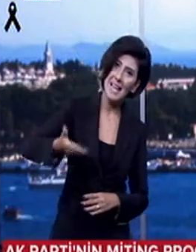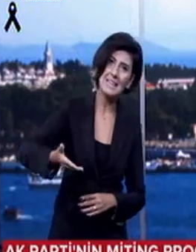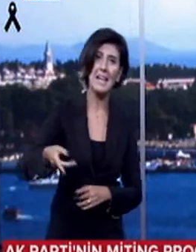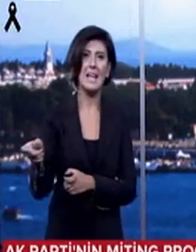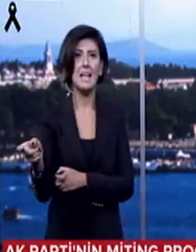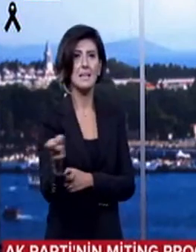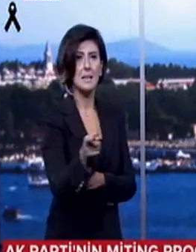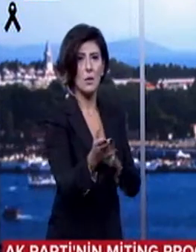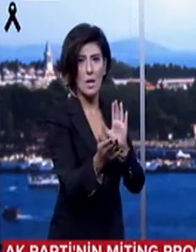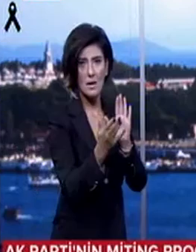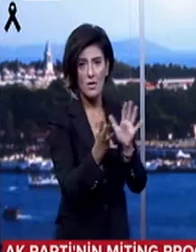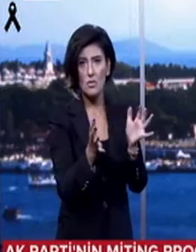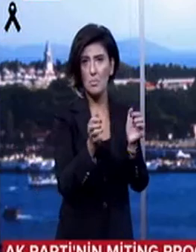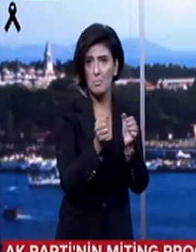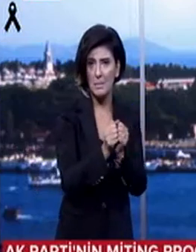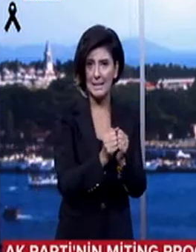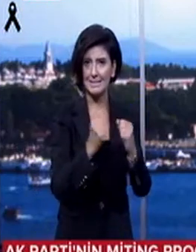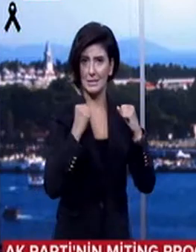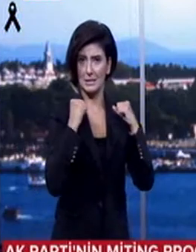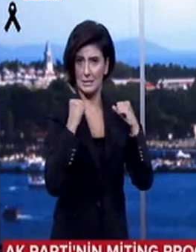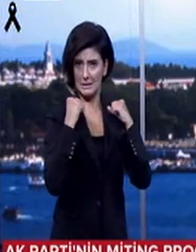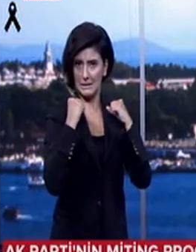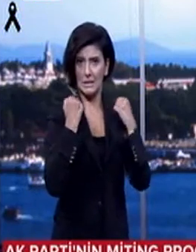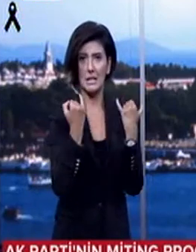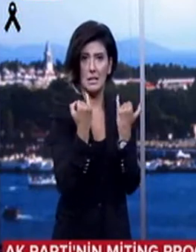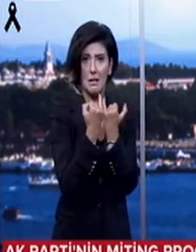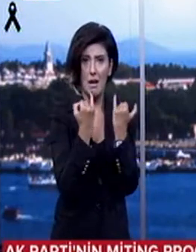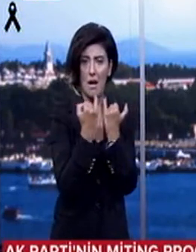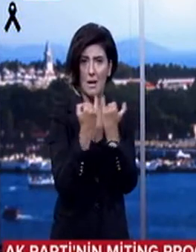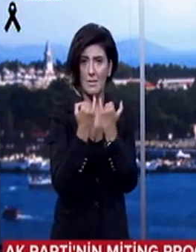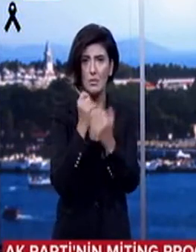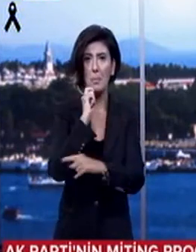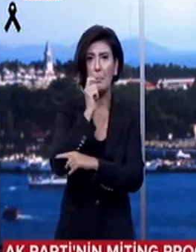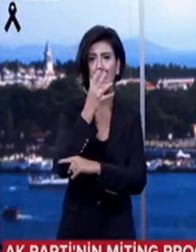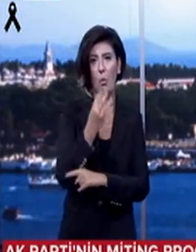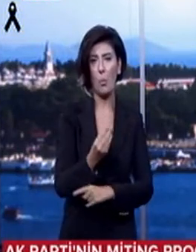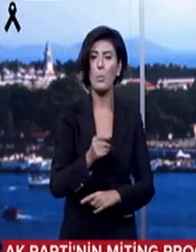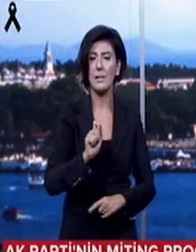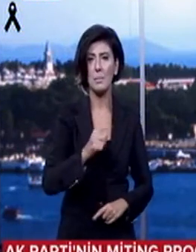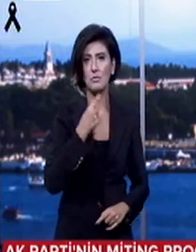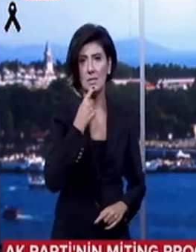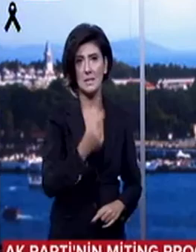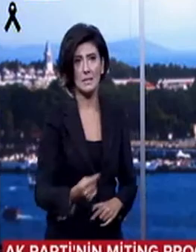ziyade teröre karşı birlik, dirlik ve kardeşlik mitingleri olarak yapacağız, dedi.